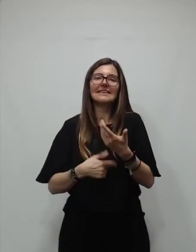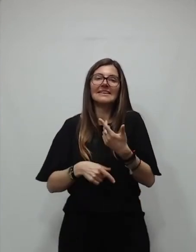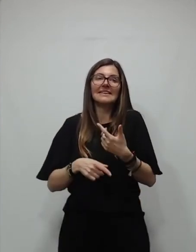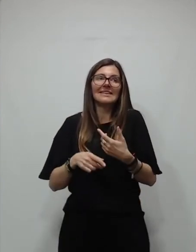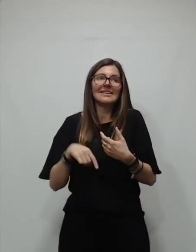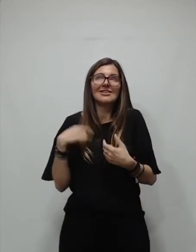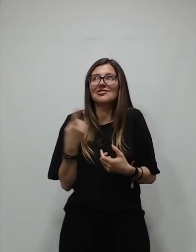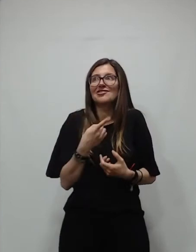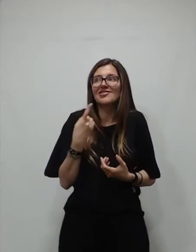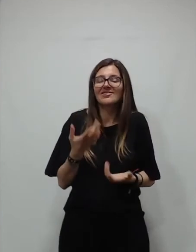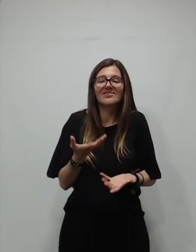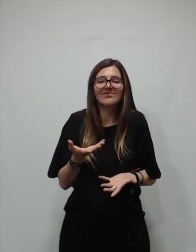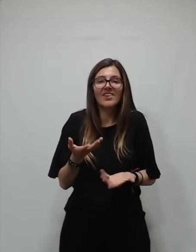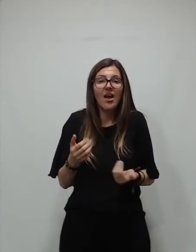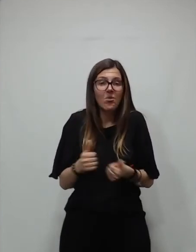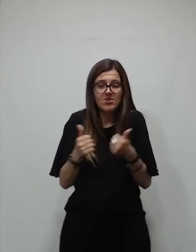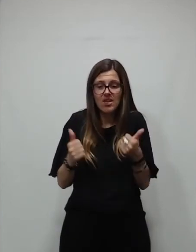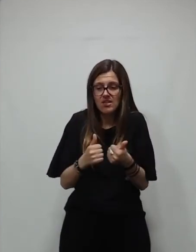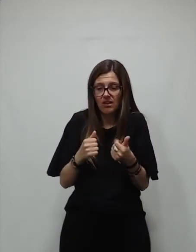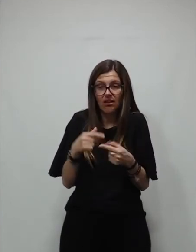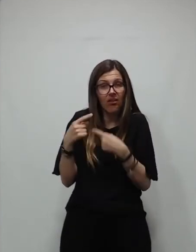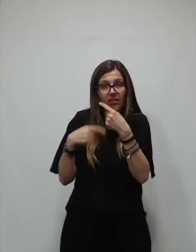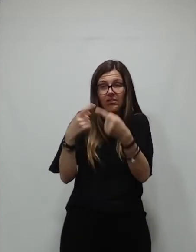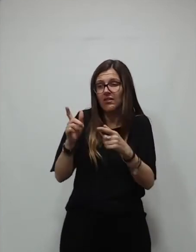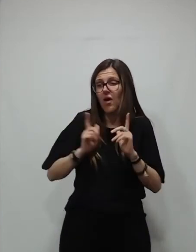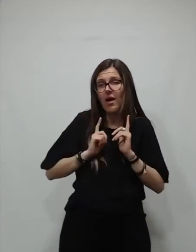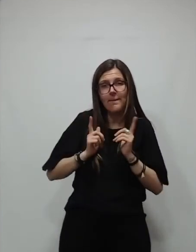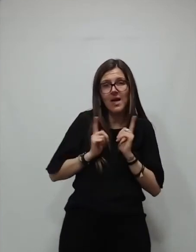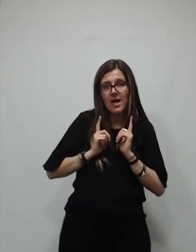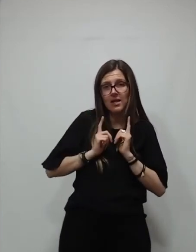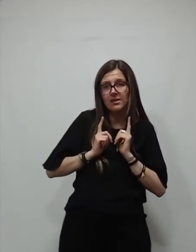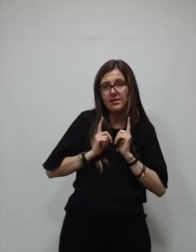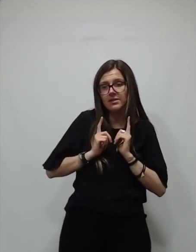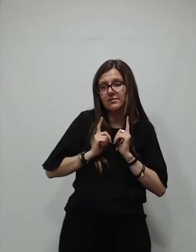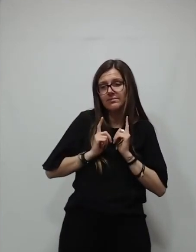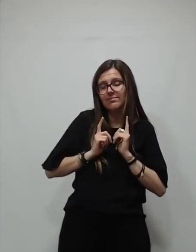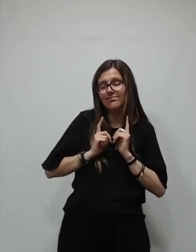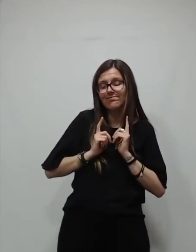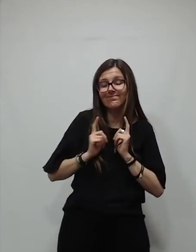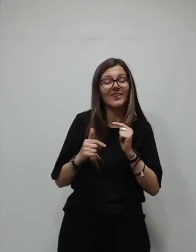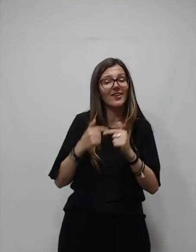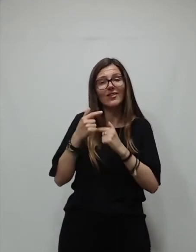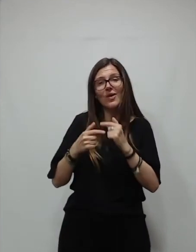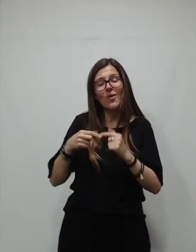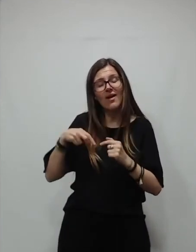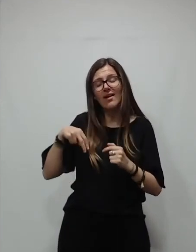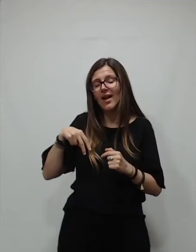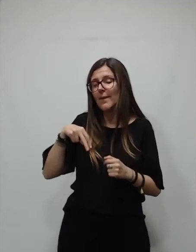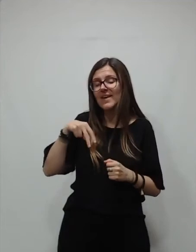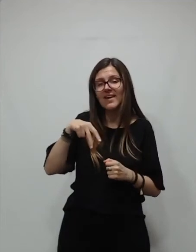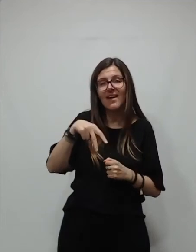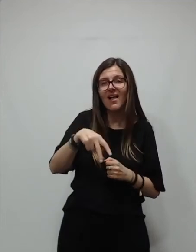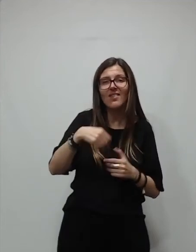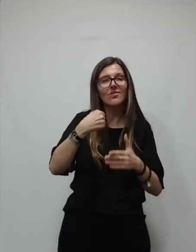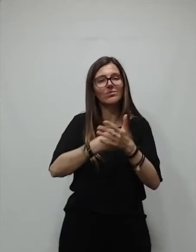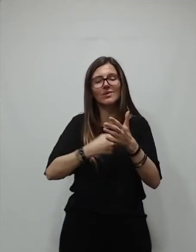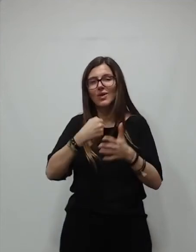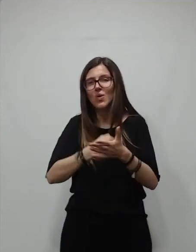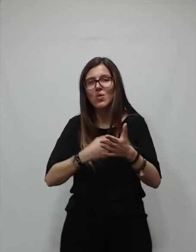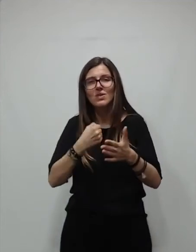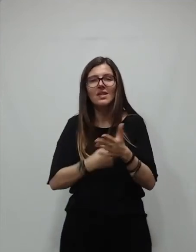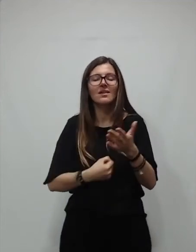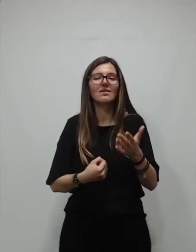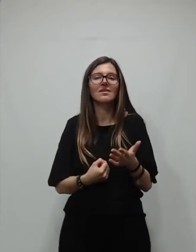definitiva, ¿qué vamos a hacer? ¿Seguimos esperando? Y sí, hay que seguir caminando, como dice Galeano, hacia esa utopía, porque es